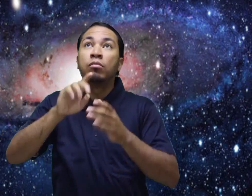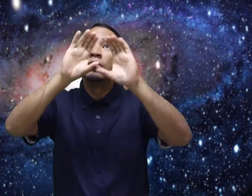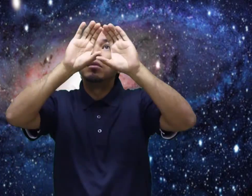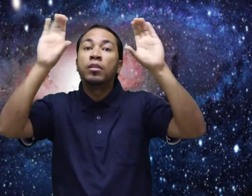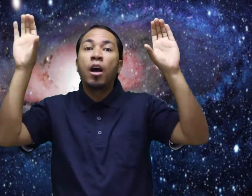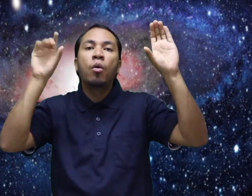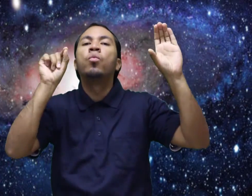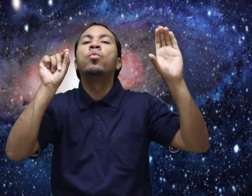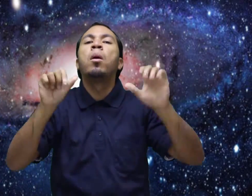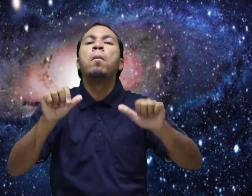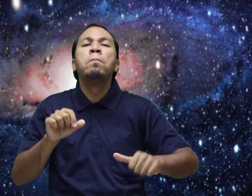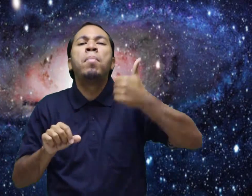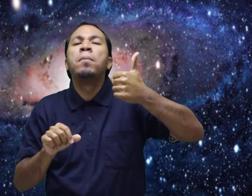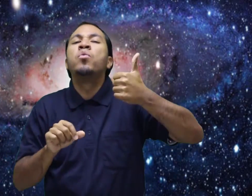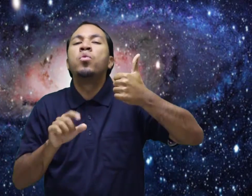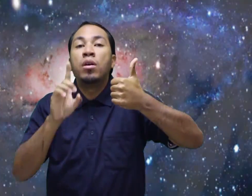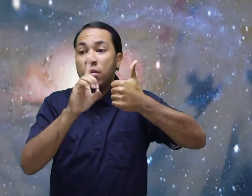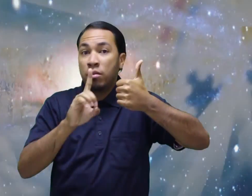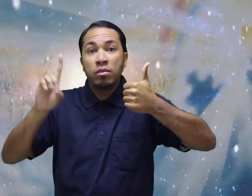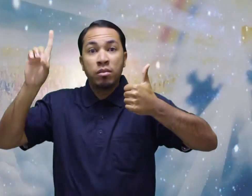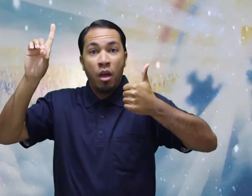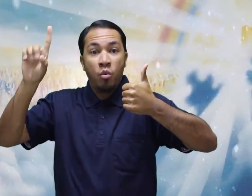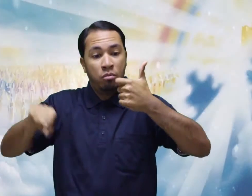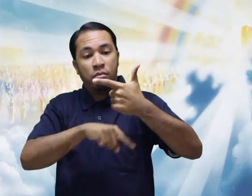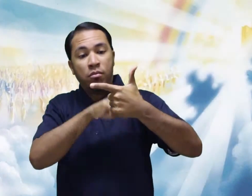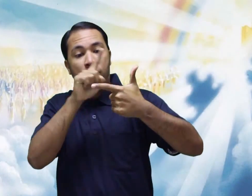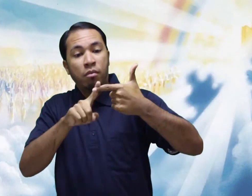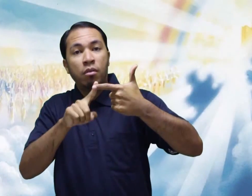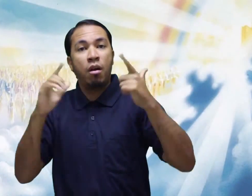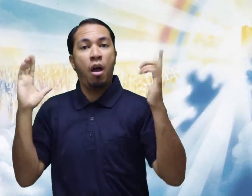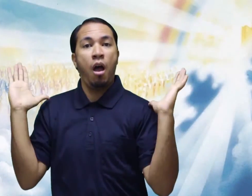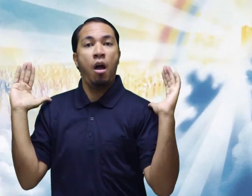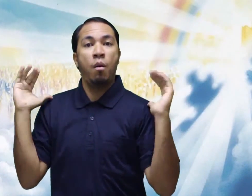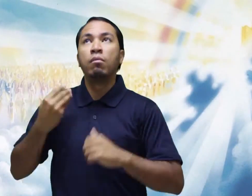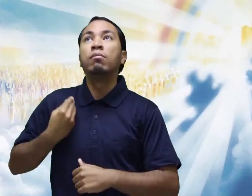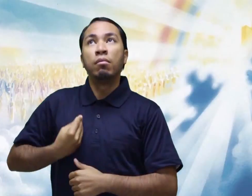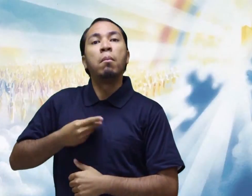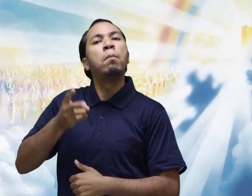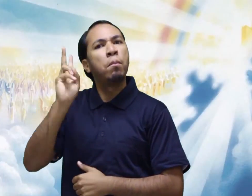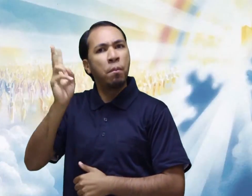nesse tempo, existia lá no céu Deus e os anjos.